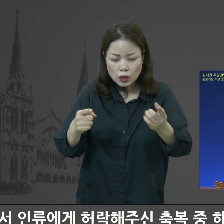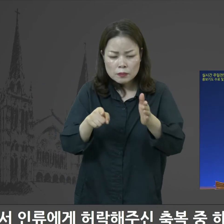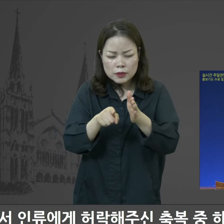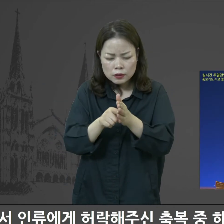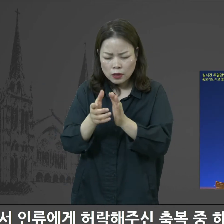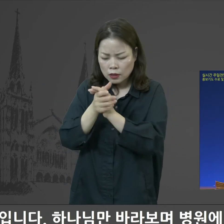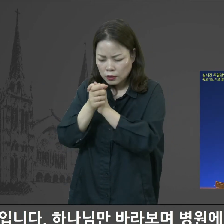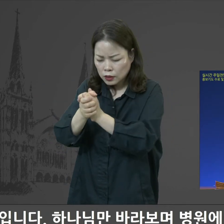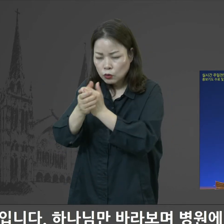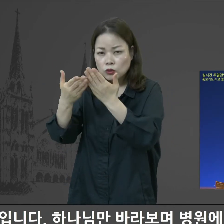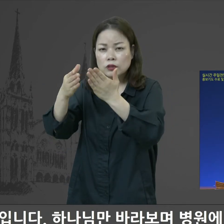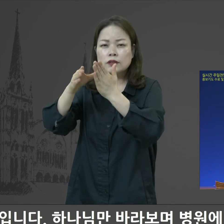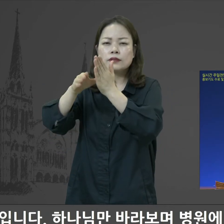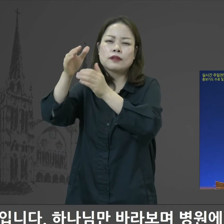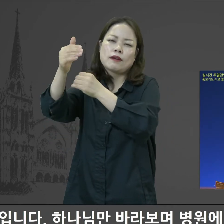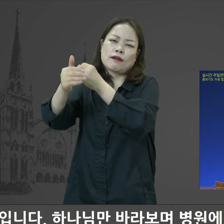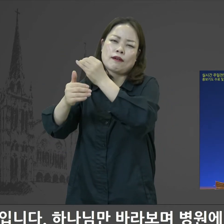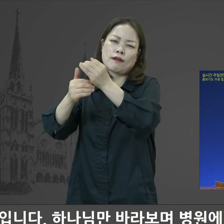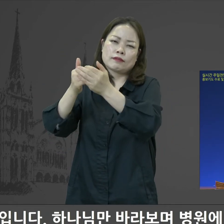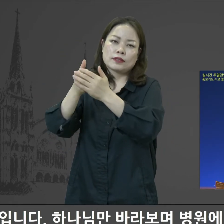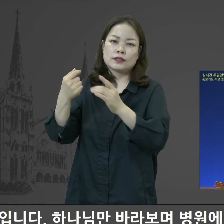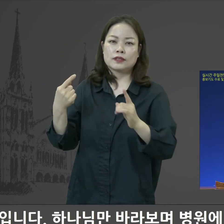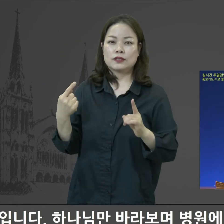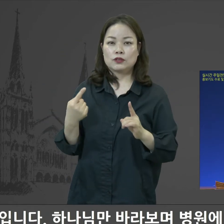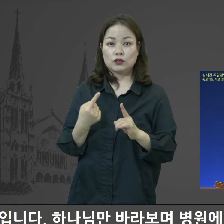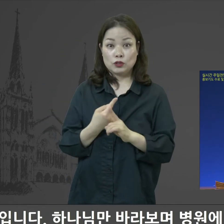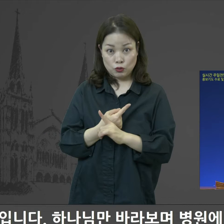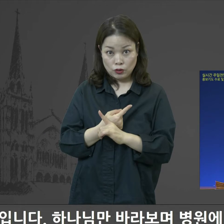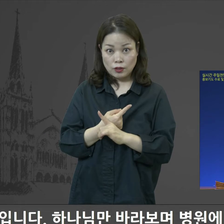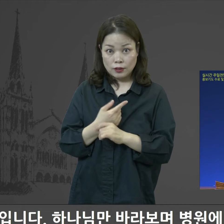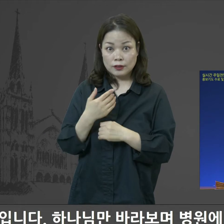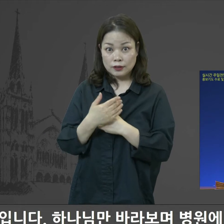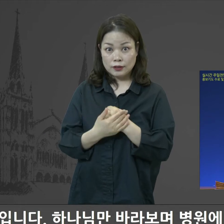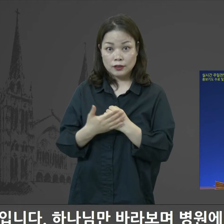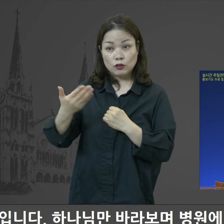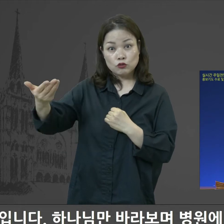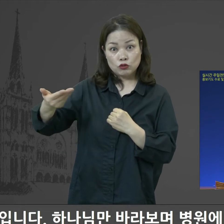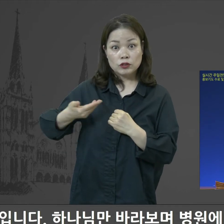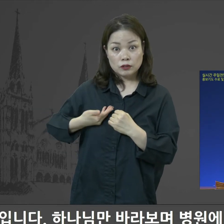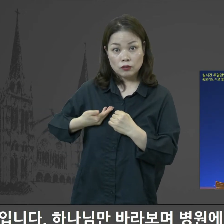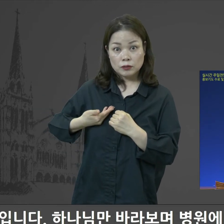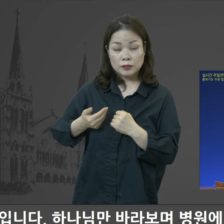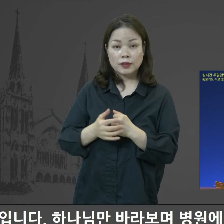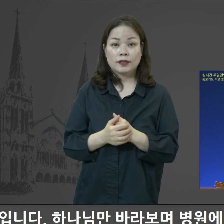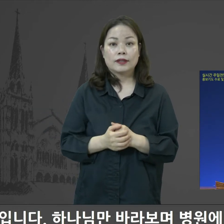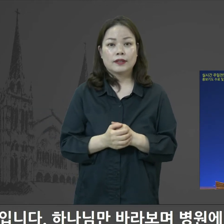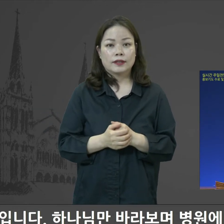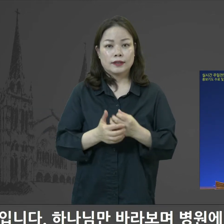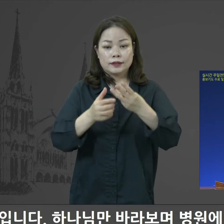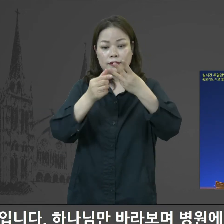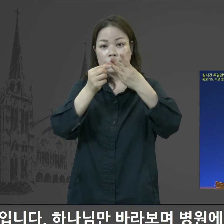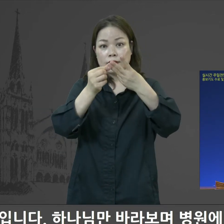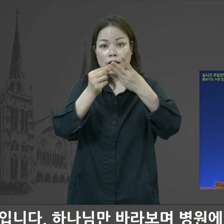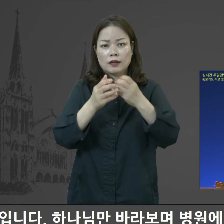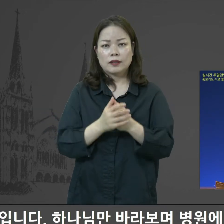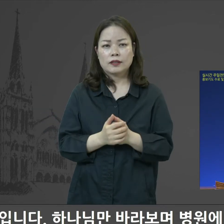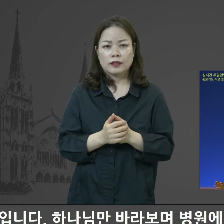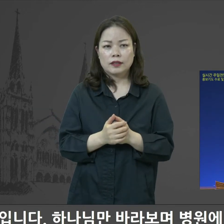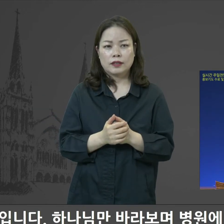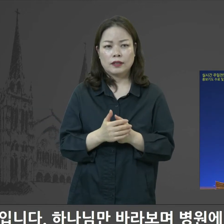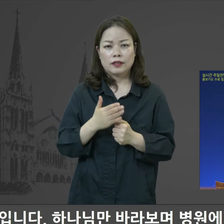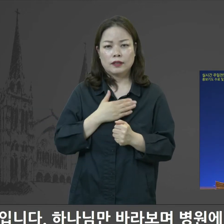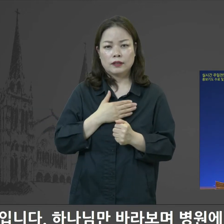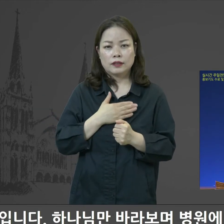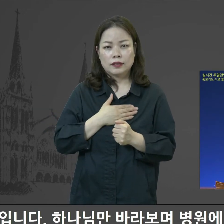주님 앞에 기도할 때 하나님께서 치유하는 은혜를 주신다는 사실입니다. 세 번째,